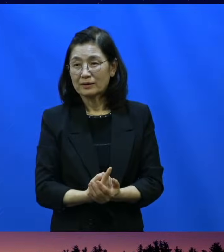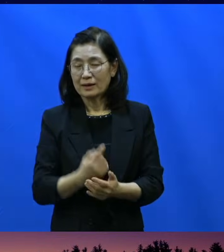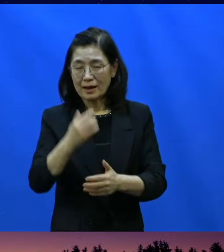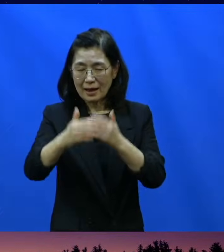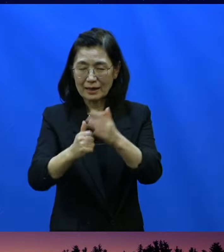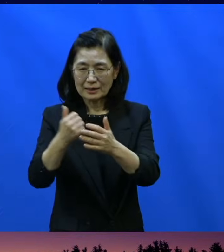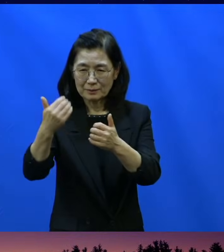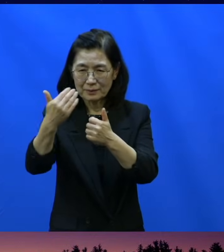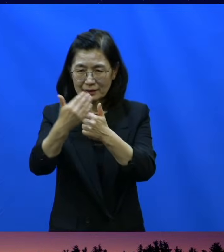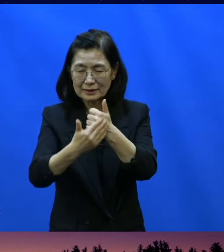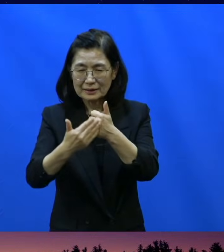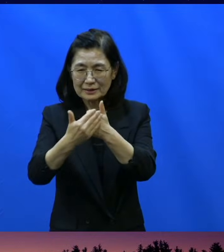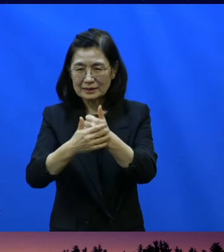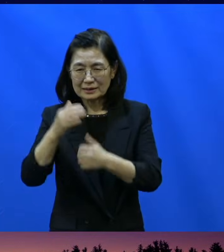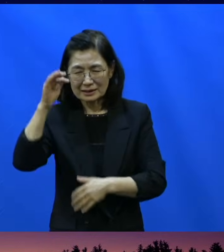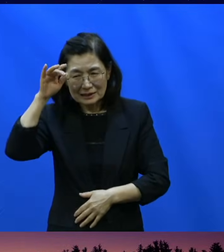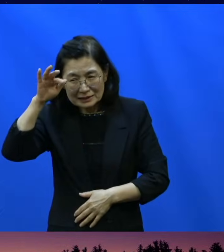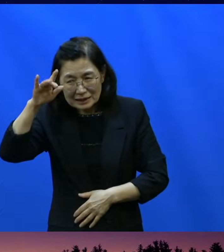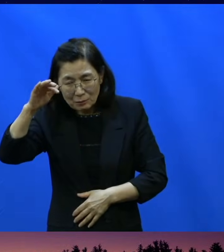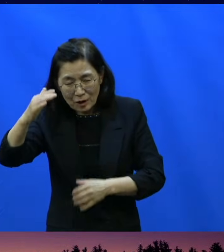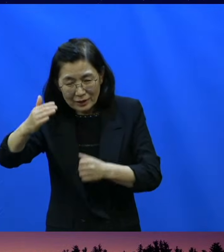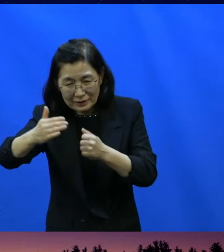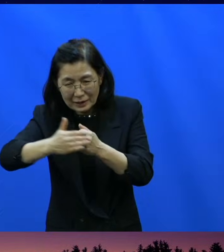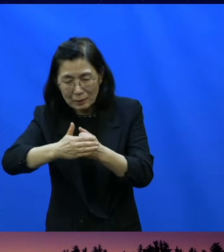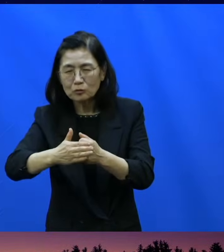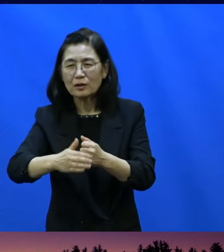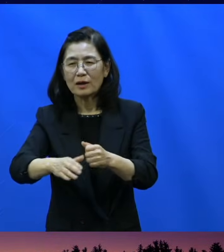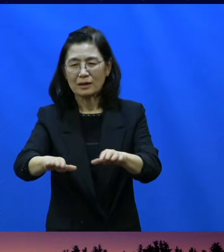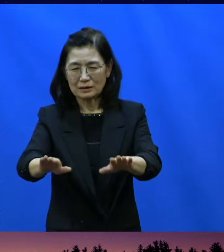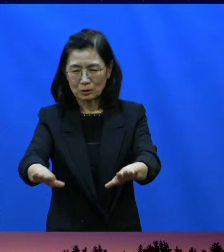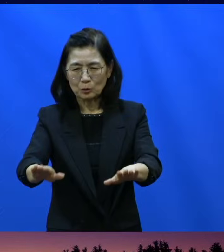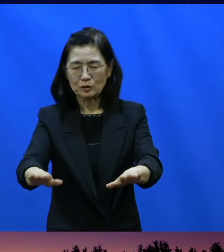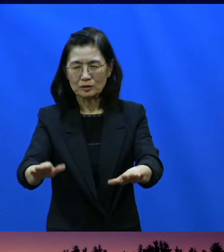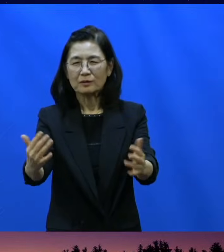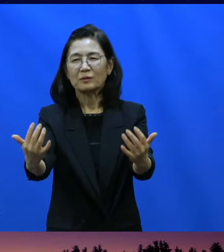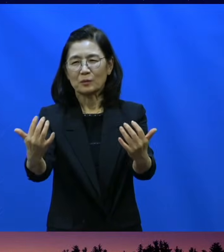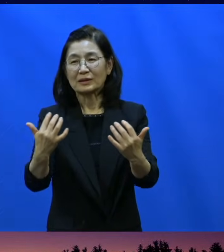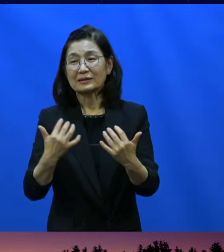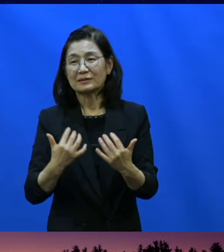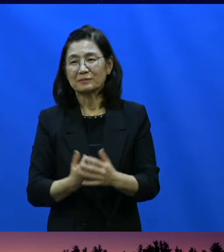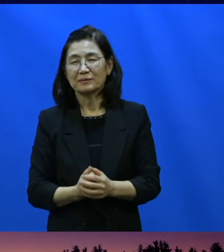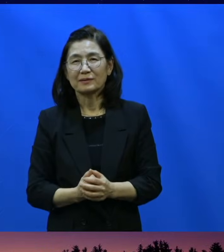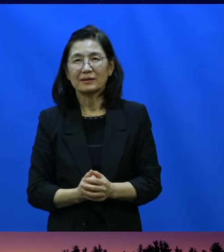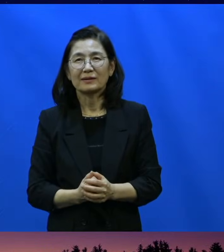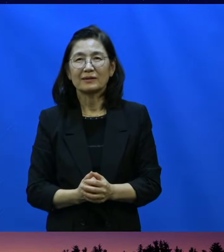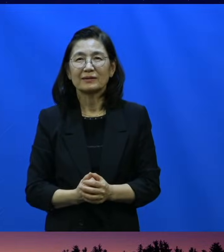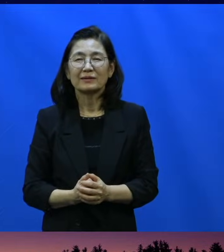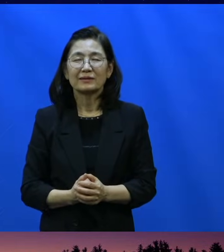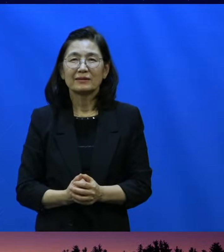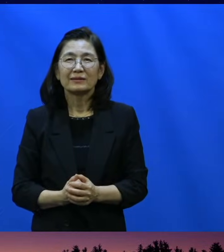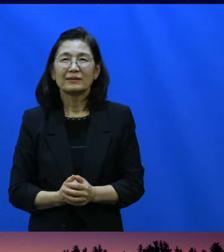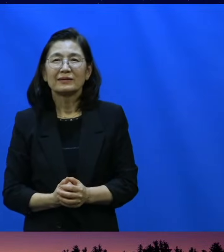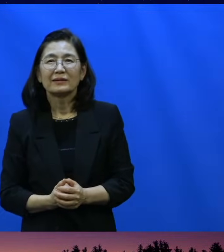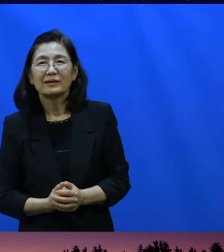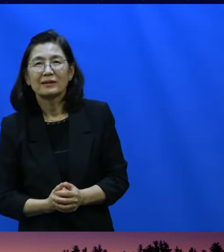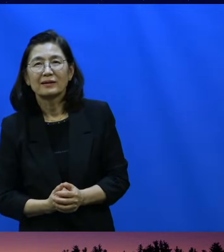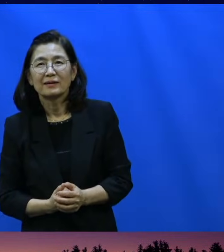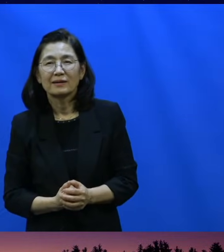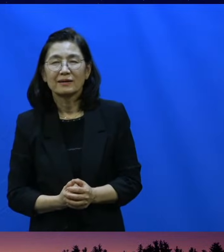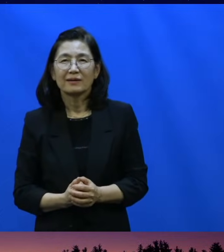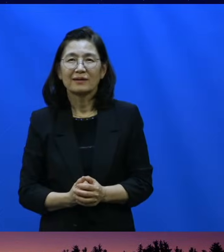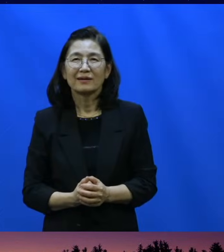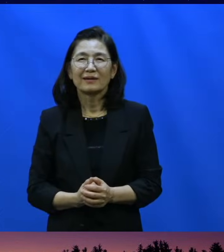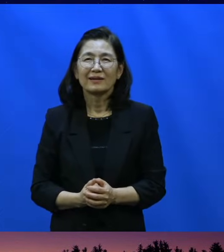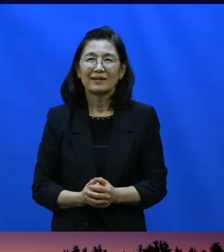사모하고 은혜가 있으니까 여기 오신 거 아니에요. 근데 그러지 않고 막 매주일 출석 부르고 말이에요. 지각했어요? 그리고